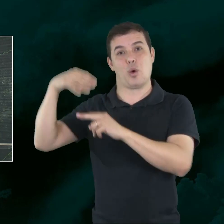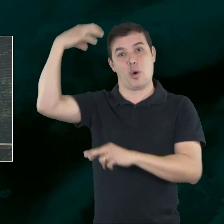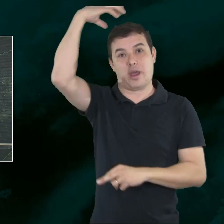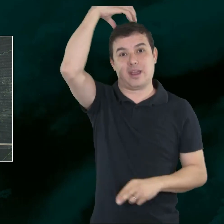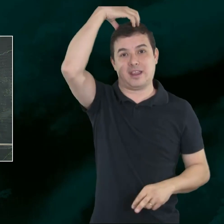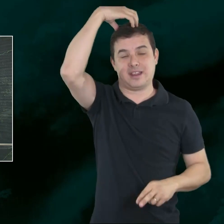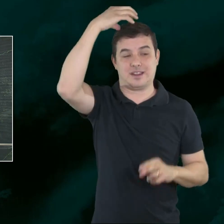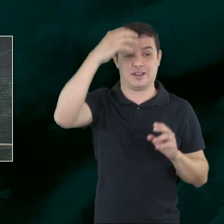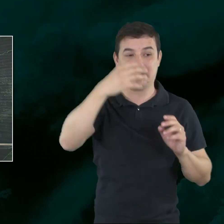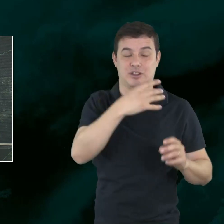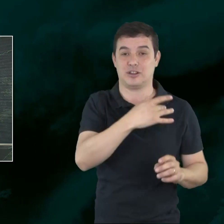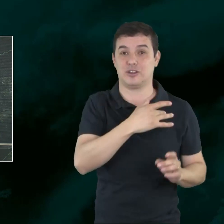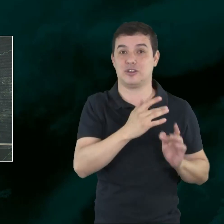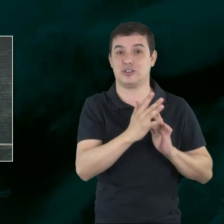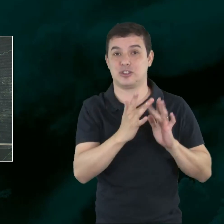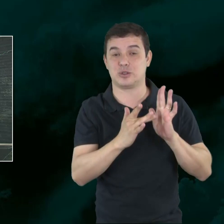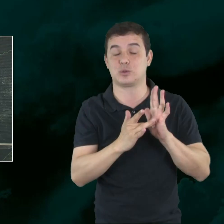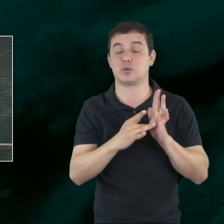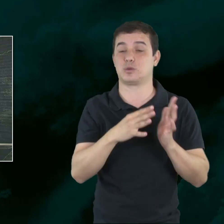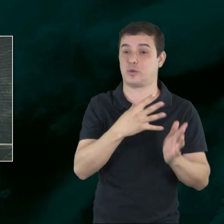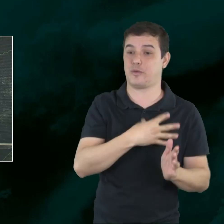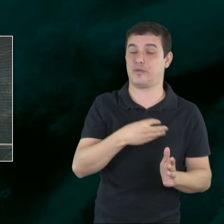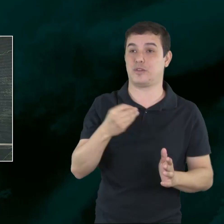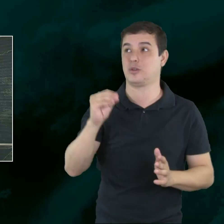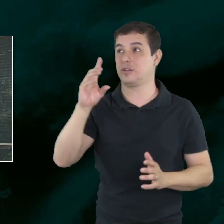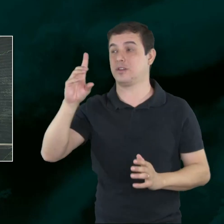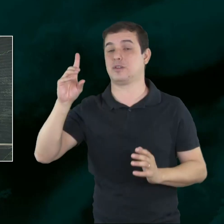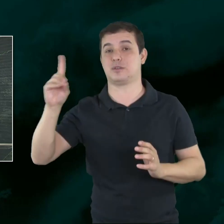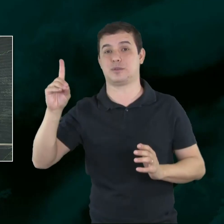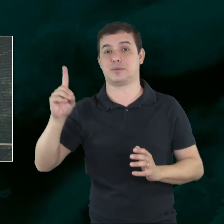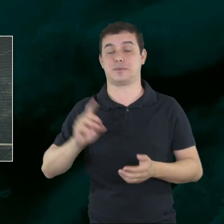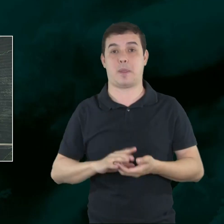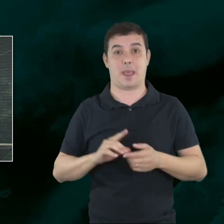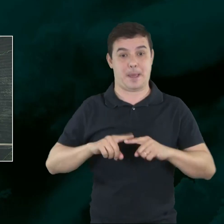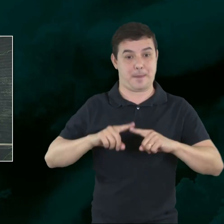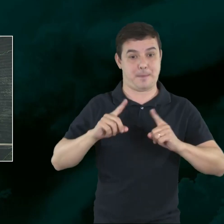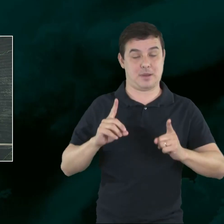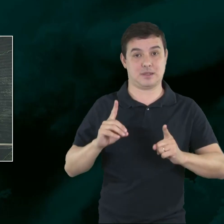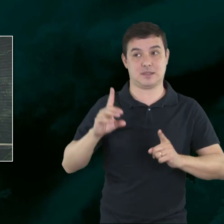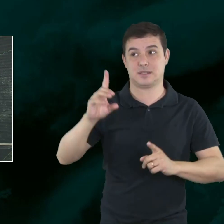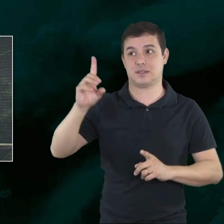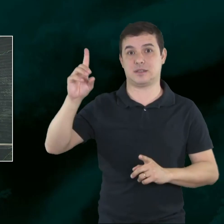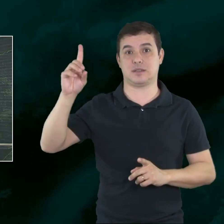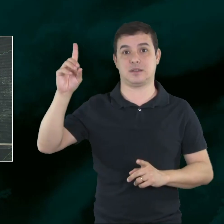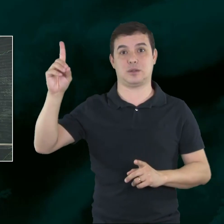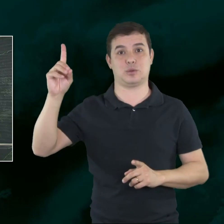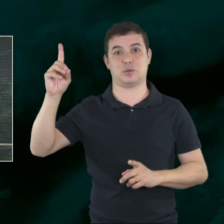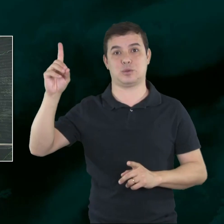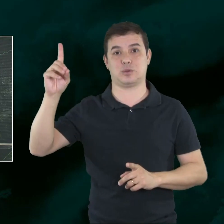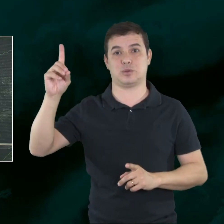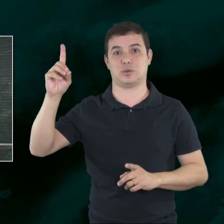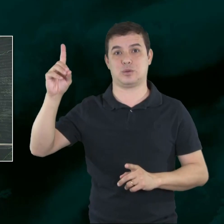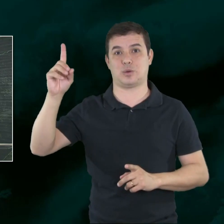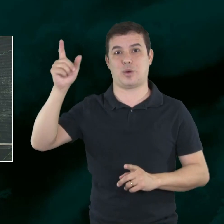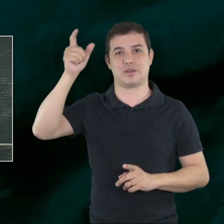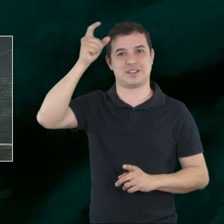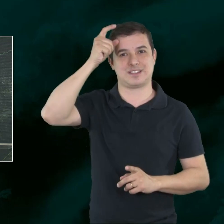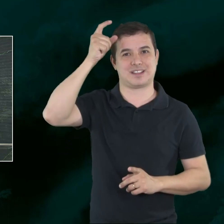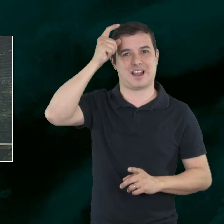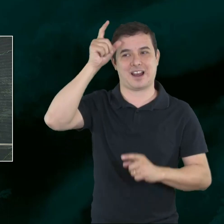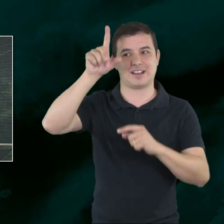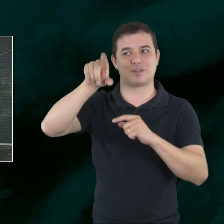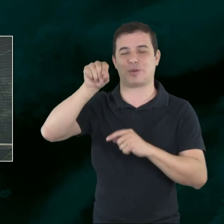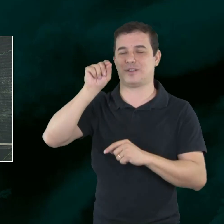onde Satanás queria estar, mas Deus não, né, planejou colocar Satanás nesse lugar, mas o seu